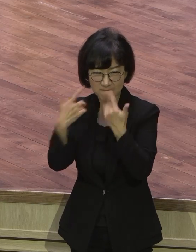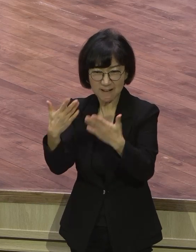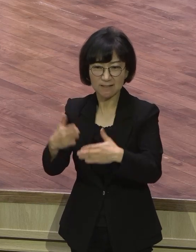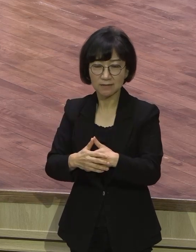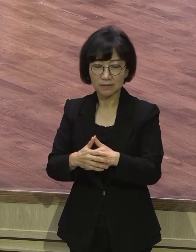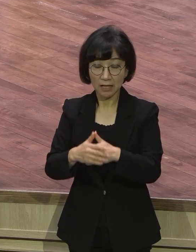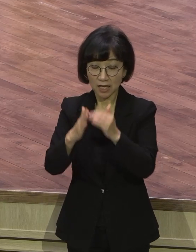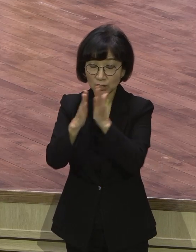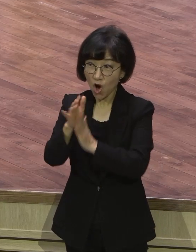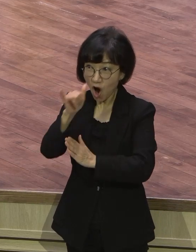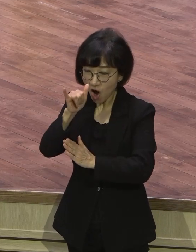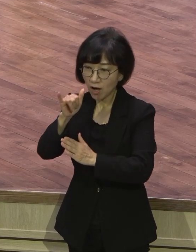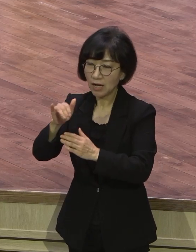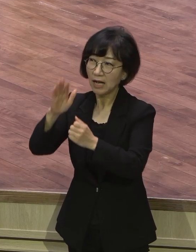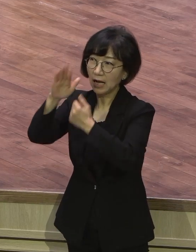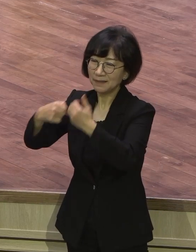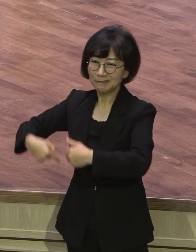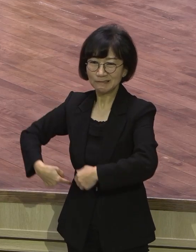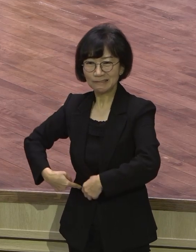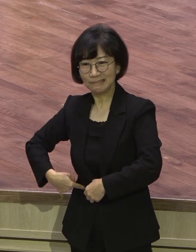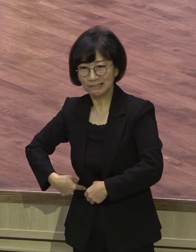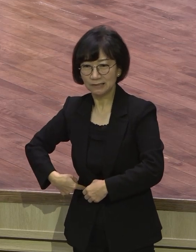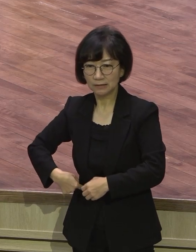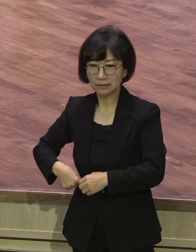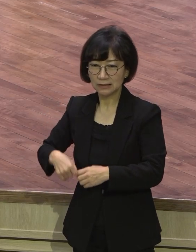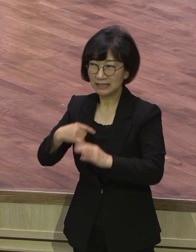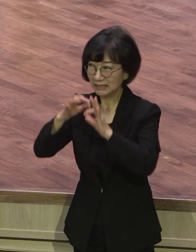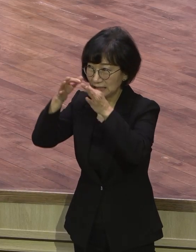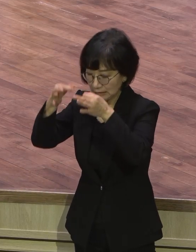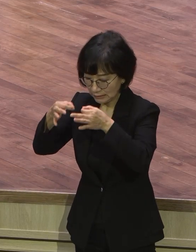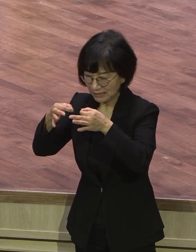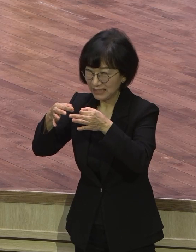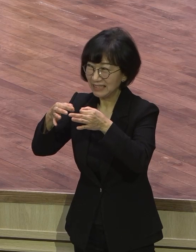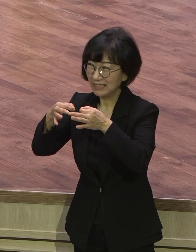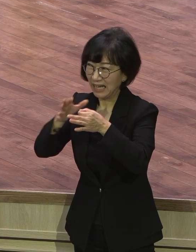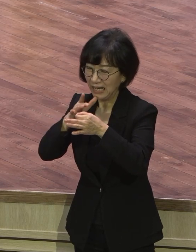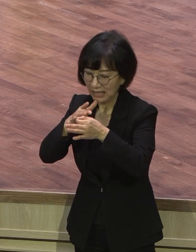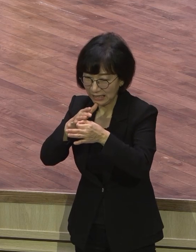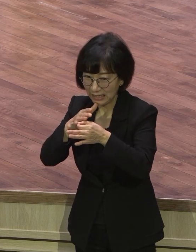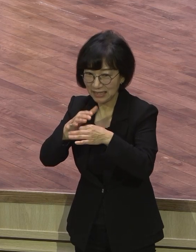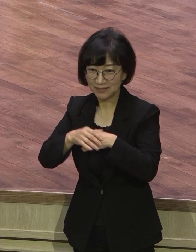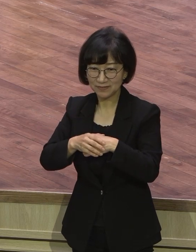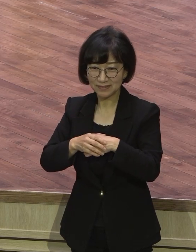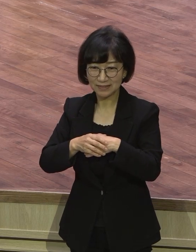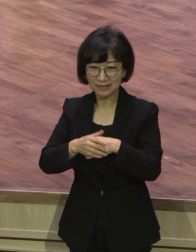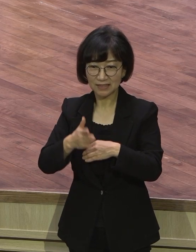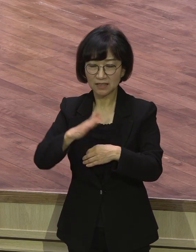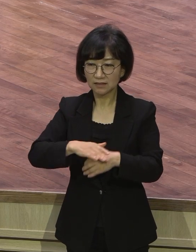기도하면 하나님 그래 안 돼. 네 꼬라지를 알아라. 일어나올 텐데 그 소리도 못 듣는가 봐.